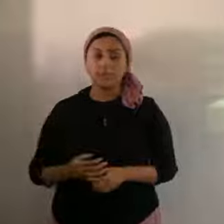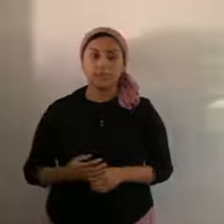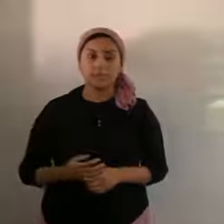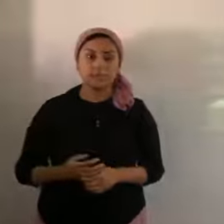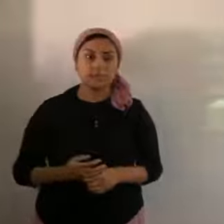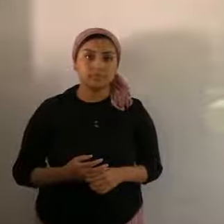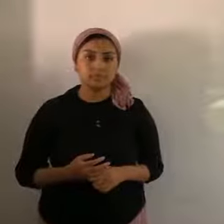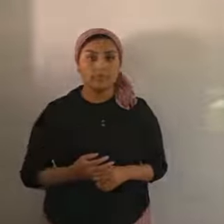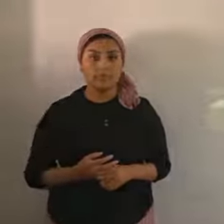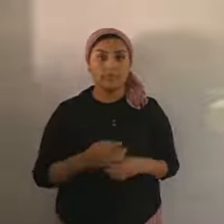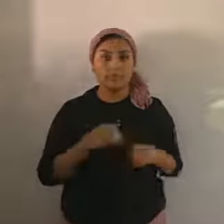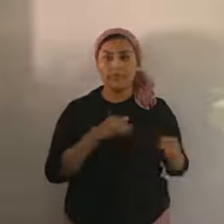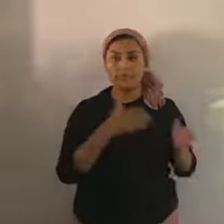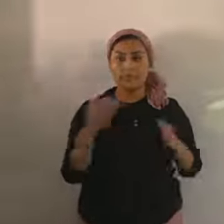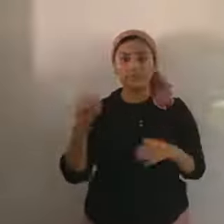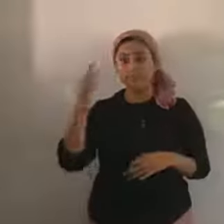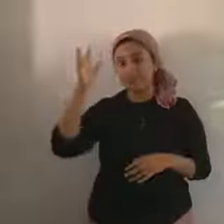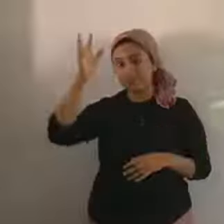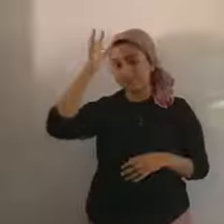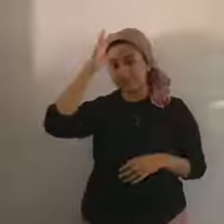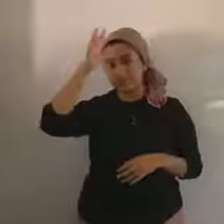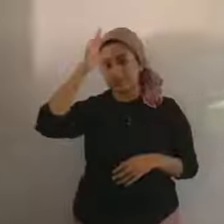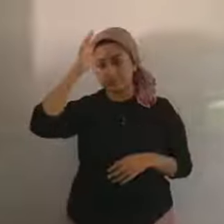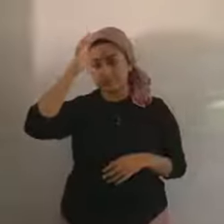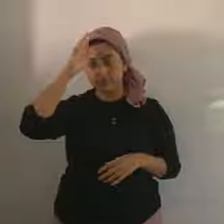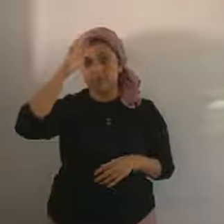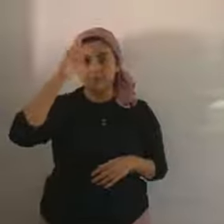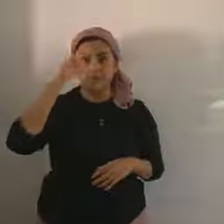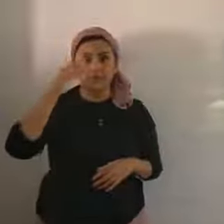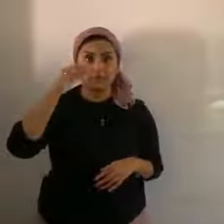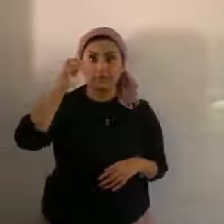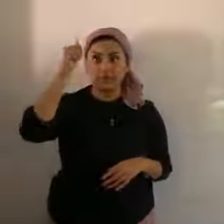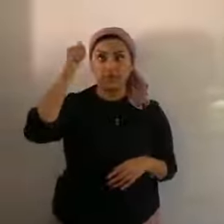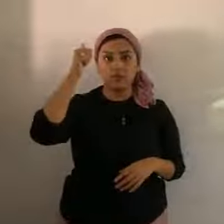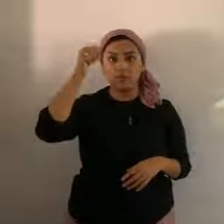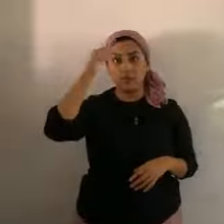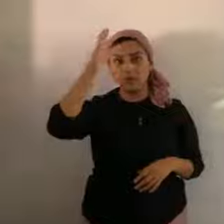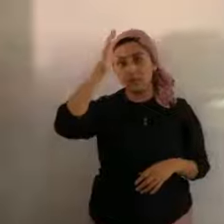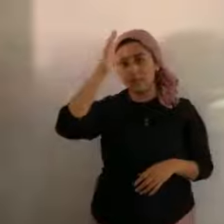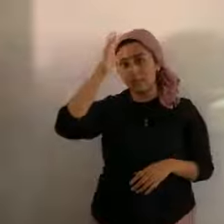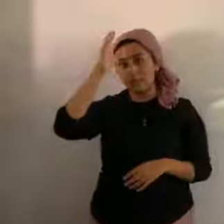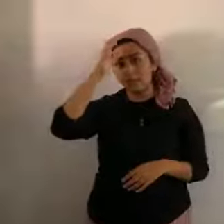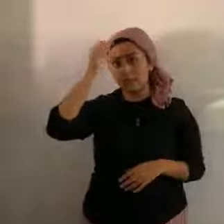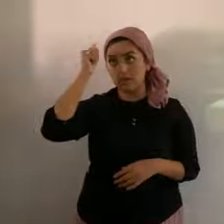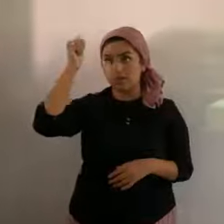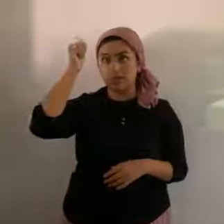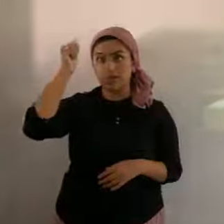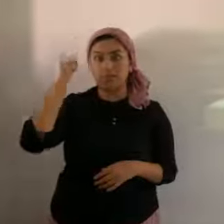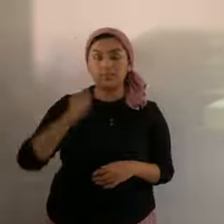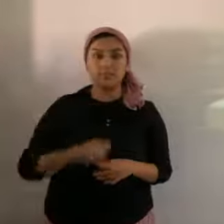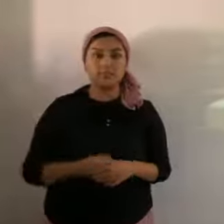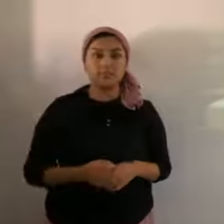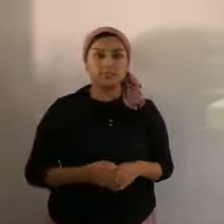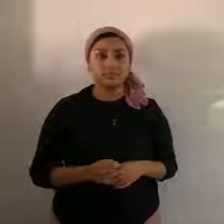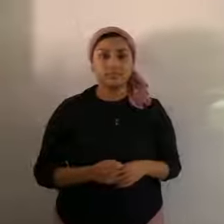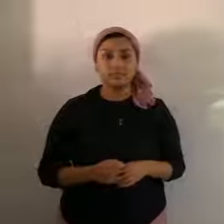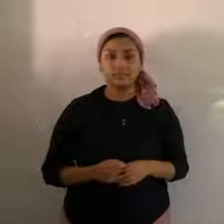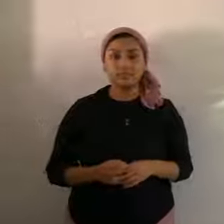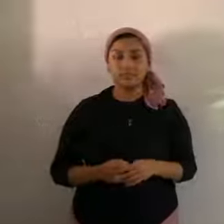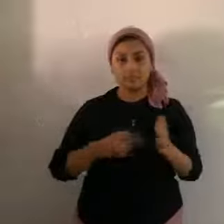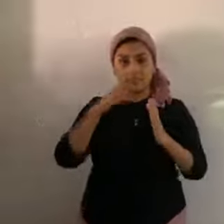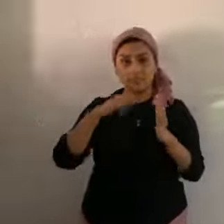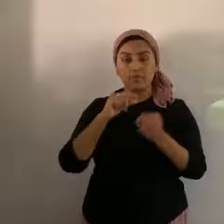Y no remite al Abba, no remite al Abba, al Padre. Es que Él es. Él es. A ver, leemos